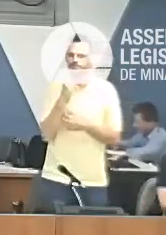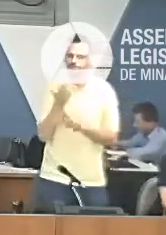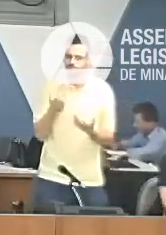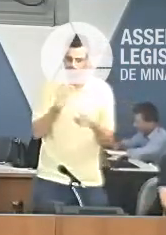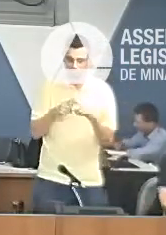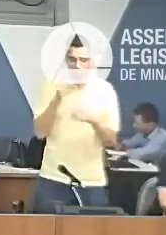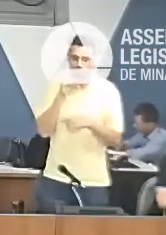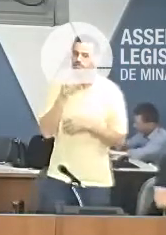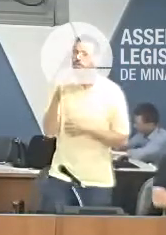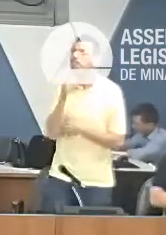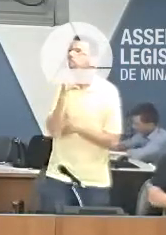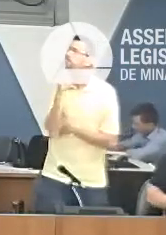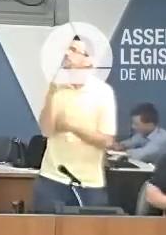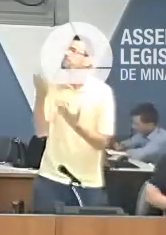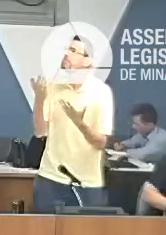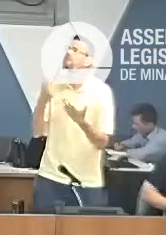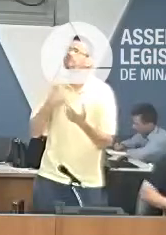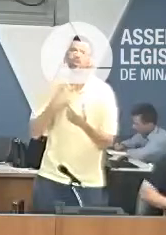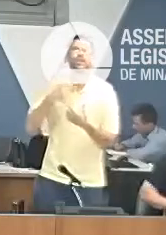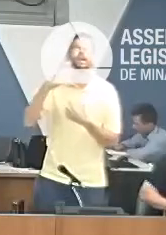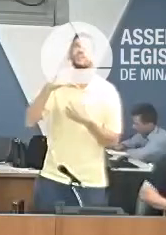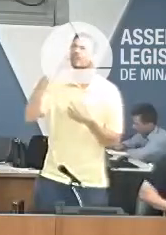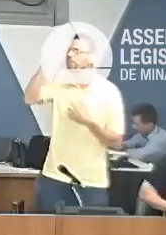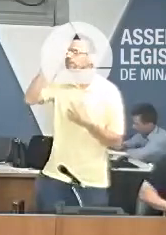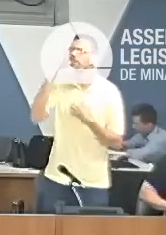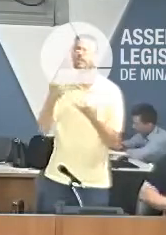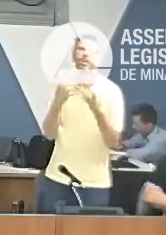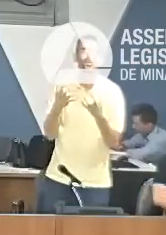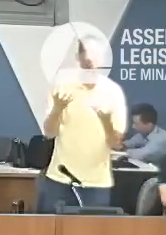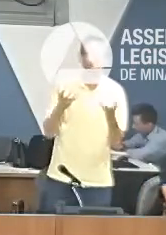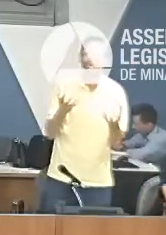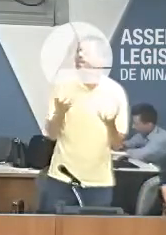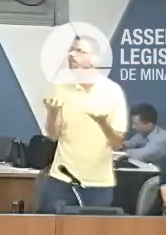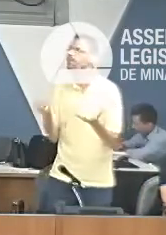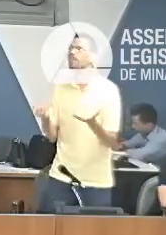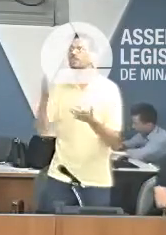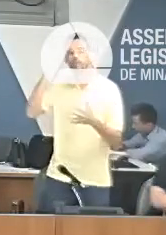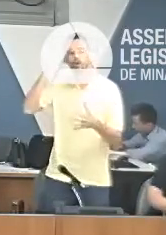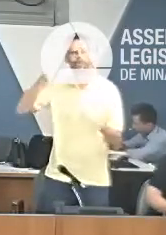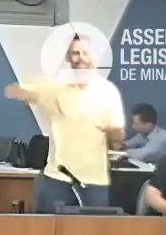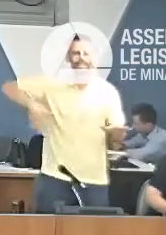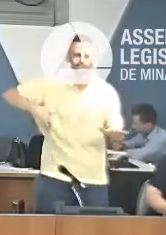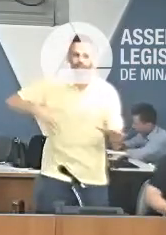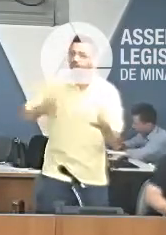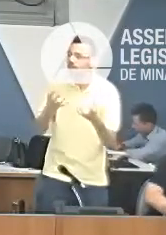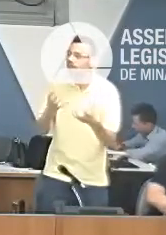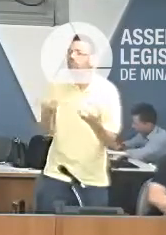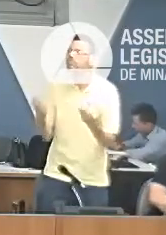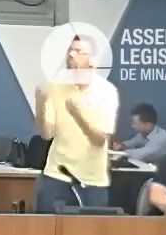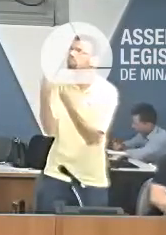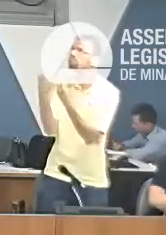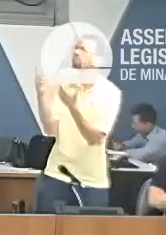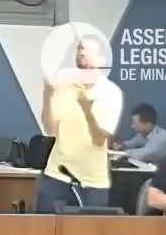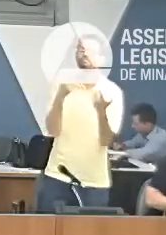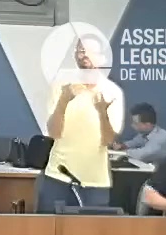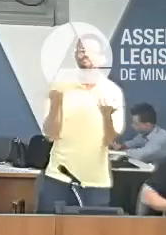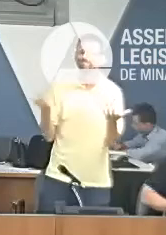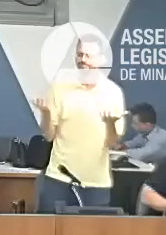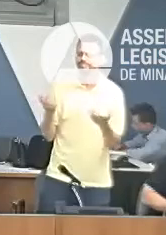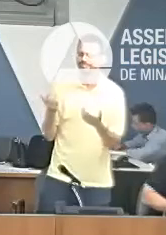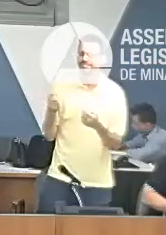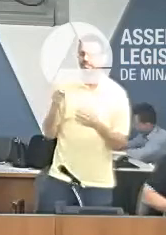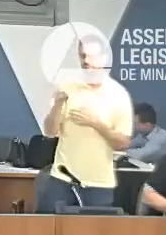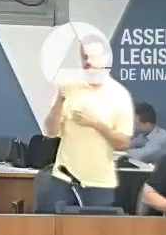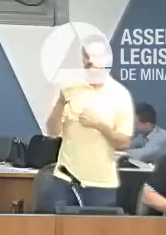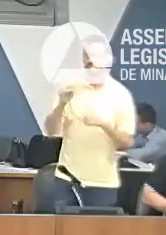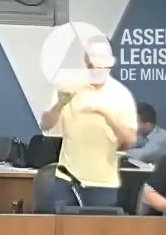que conhece as dificuldades do surdo e ele fica perdido ele fica com vontade de participar por